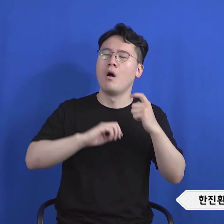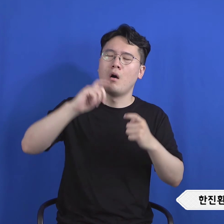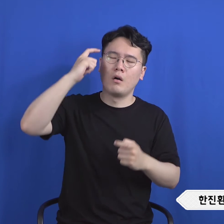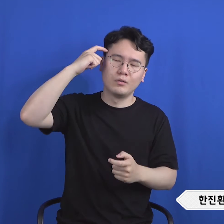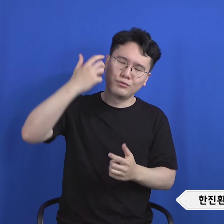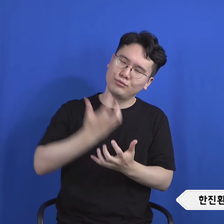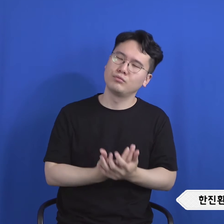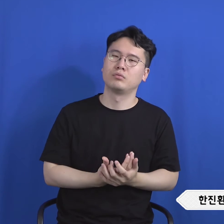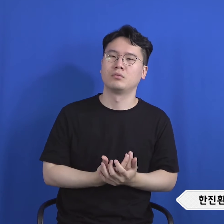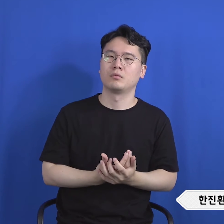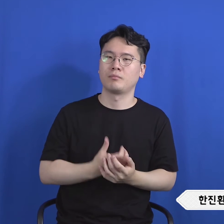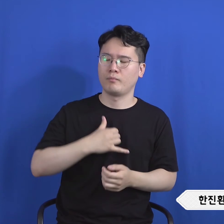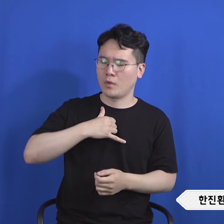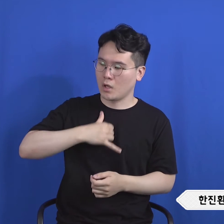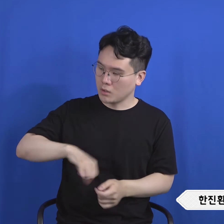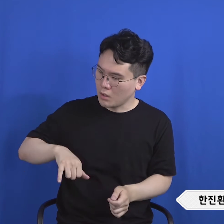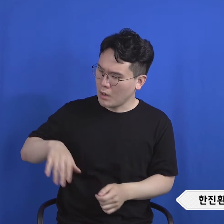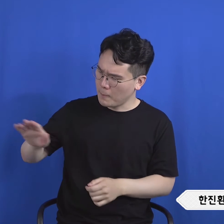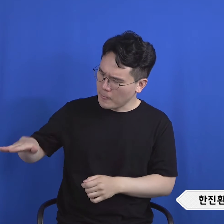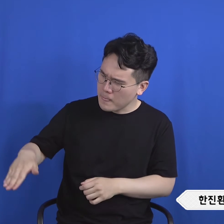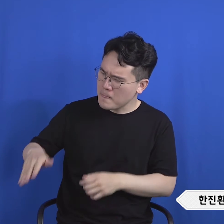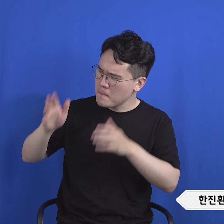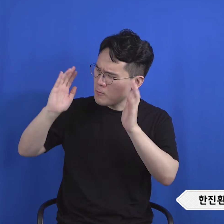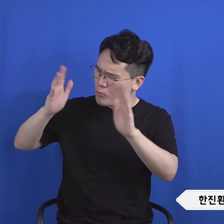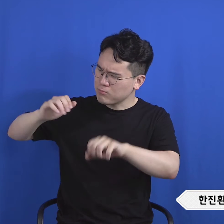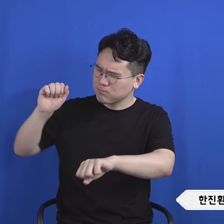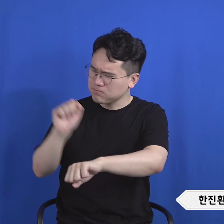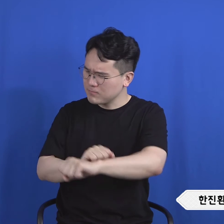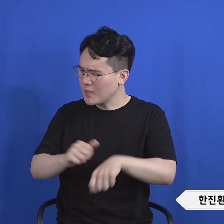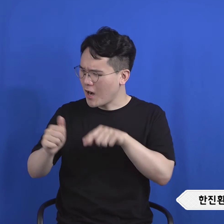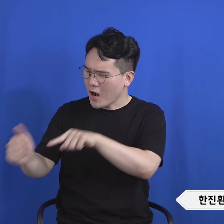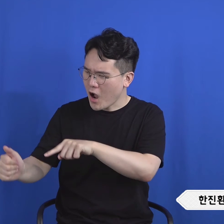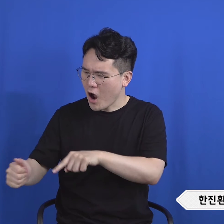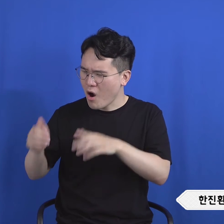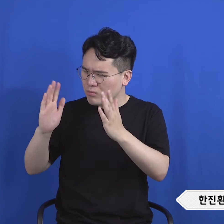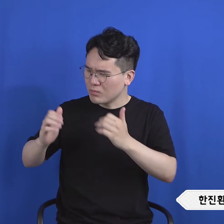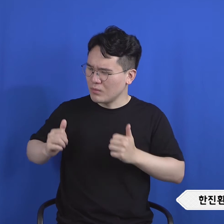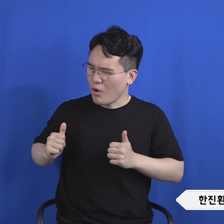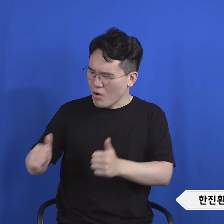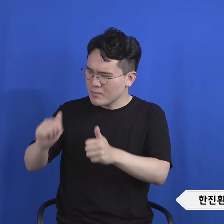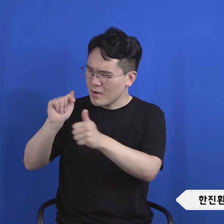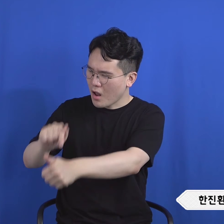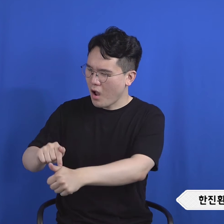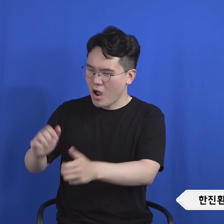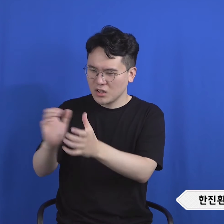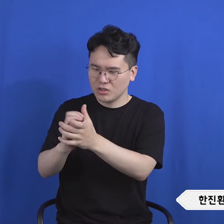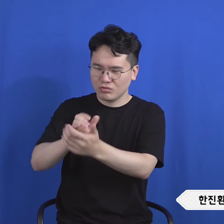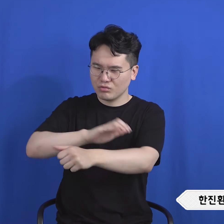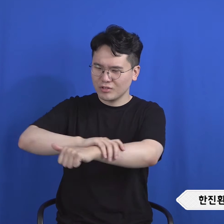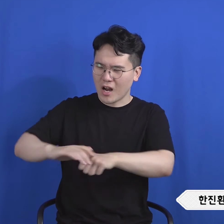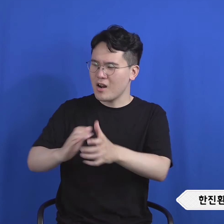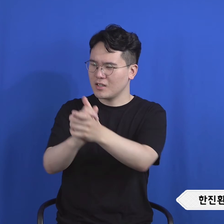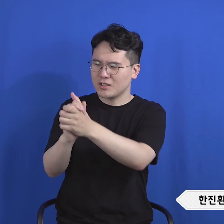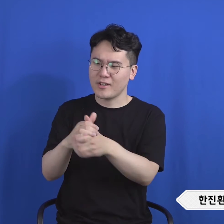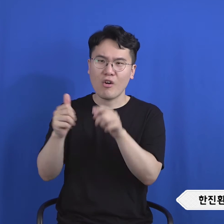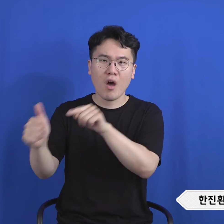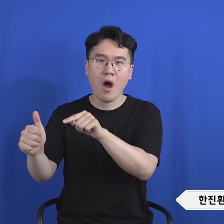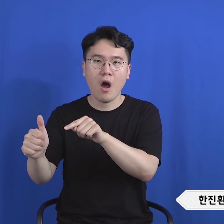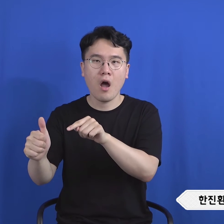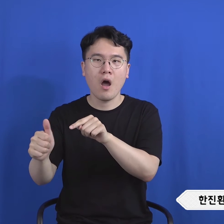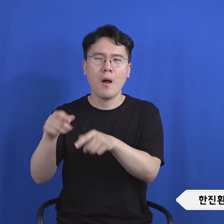그런 말이 싹 사라졌습니다. 제발 사람한다고, 그 하나밖에 없습니다.